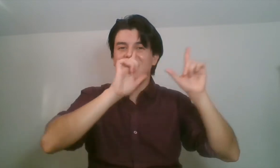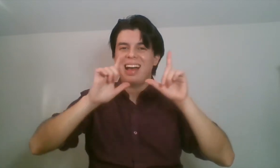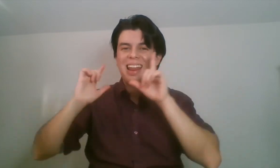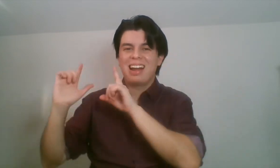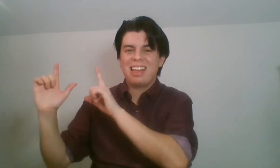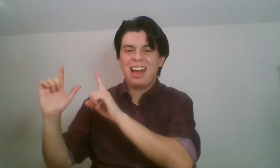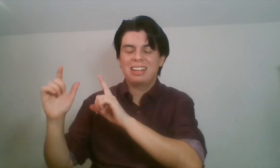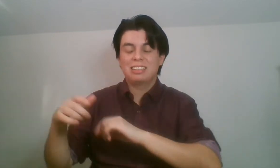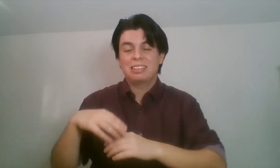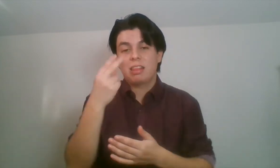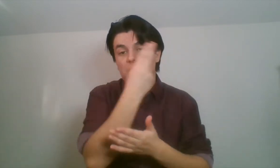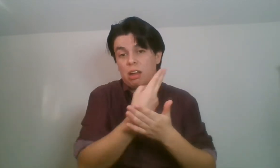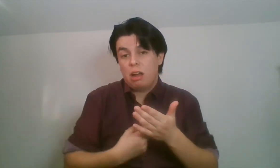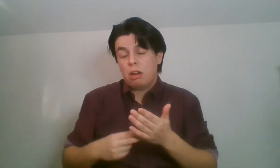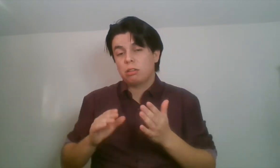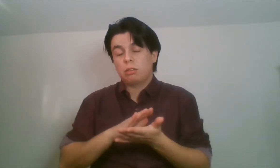la galería de arte que hubo ahí, ¿no?